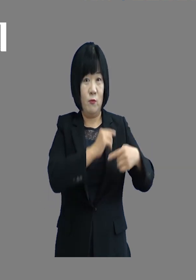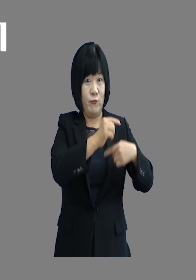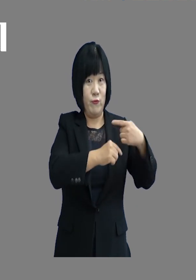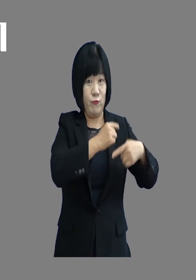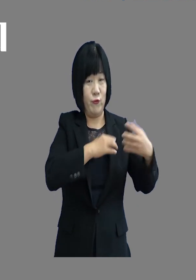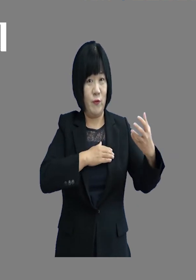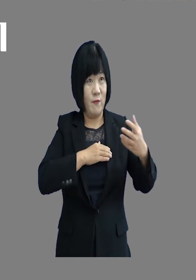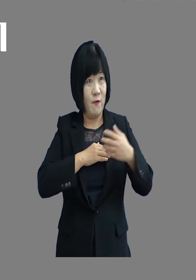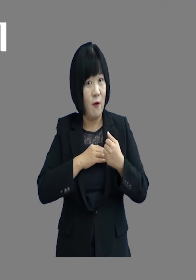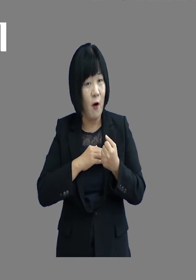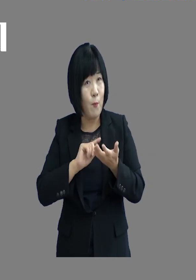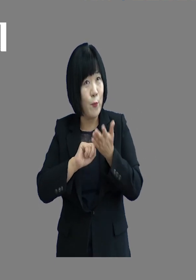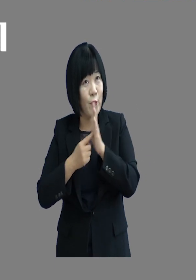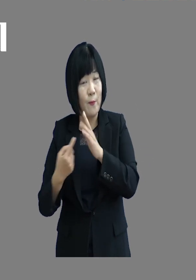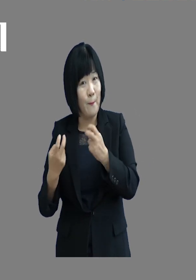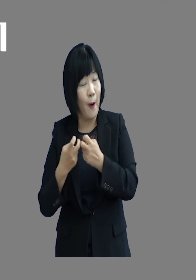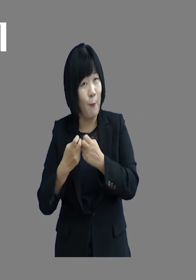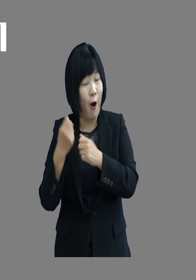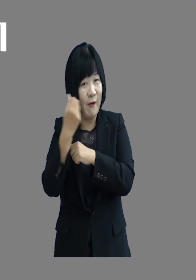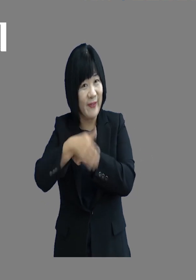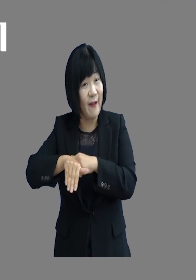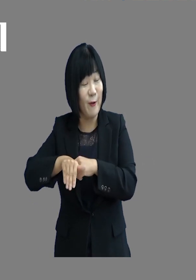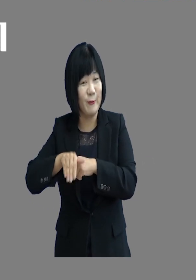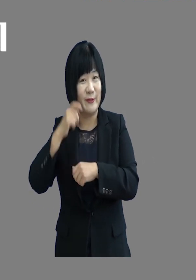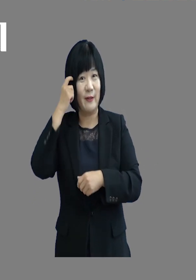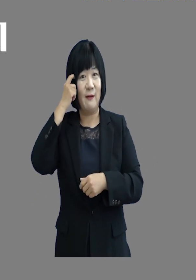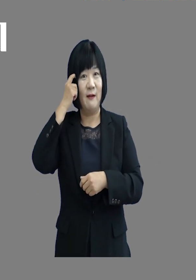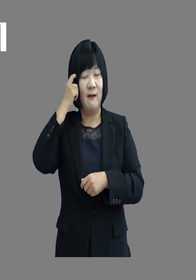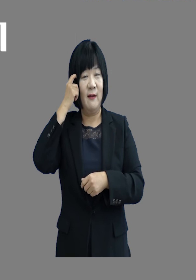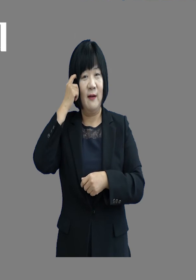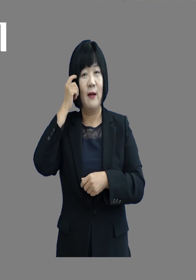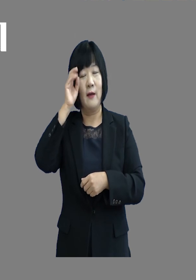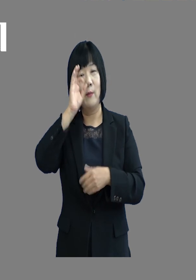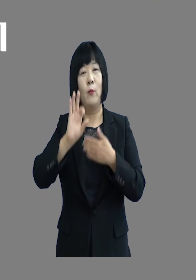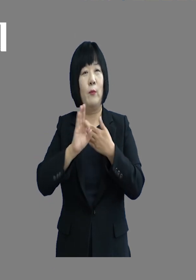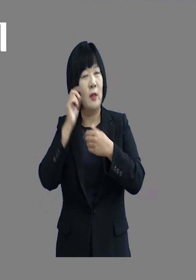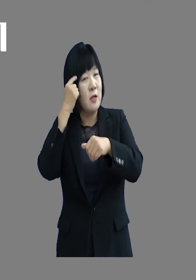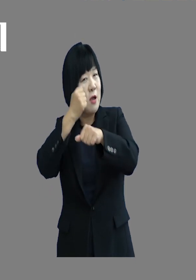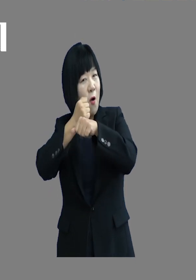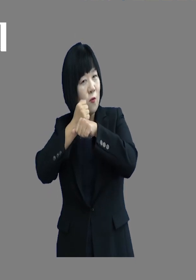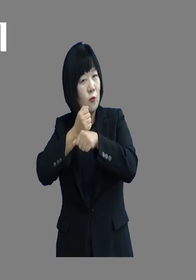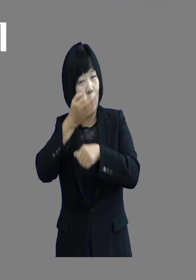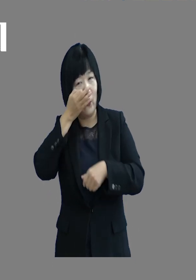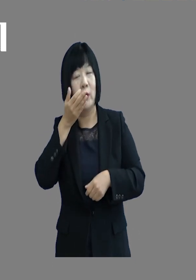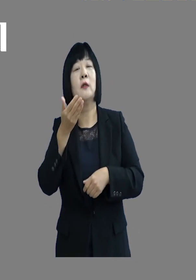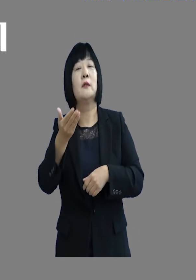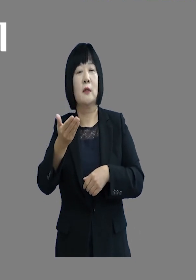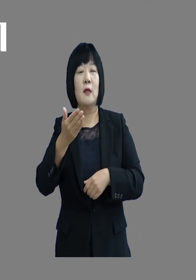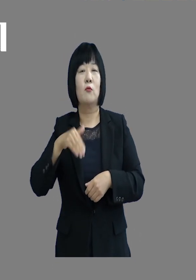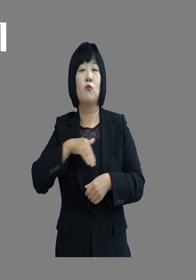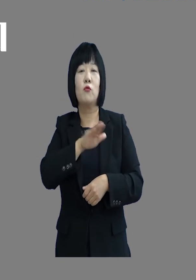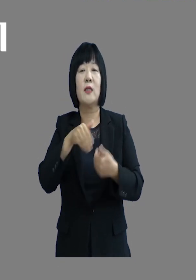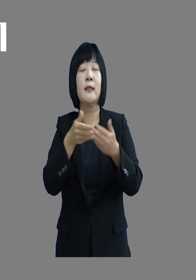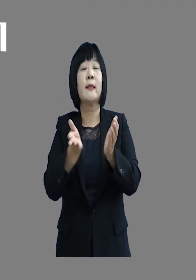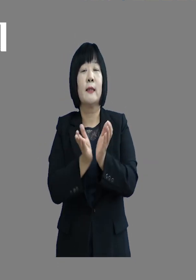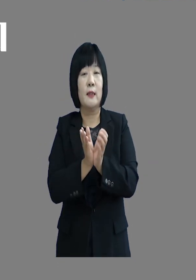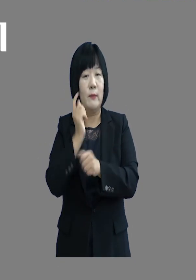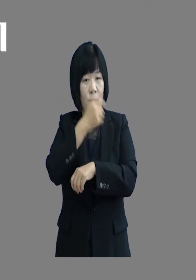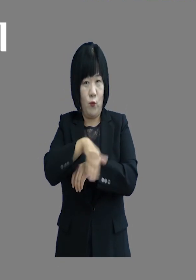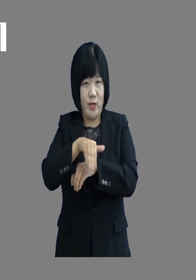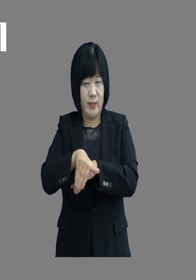수어로 이렇게까지도 표현을 할 수 있구나, 그런 것을 점점 더 개발하고 저희가 보여드리는 게 일단은 저희 팀의 목표라고